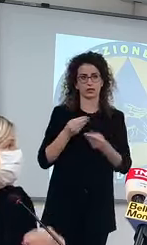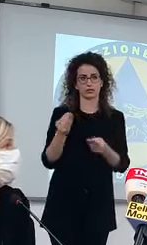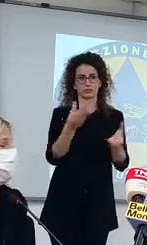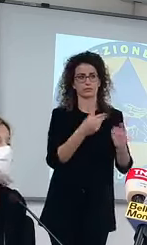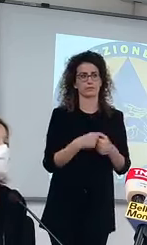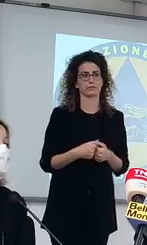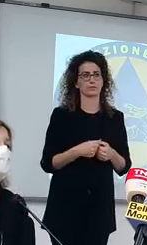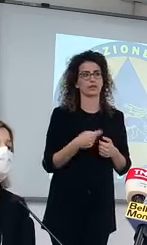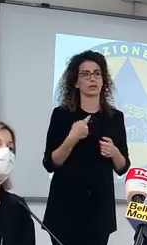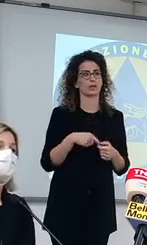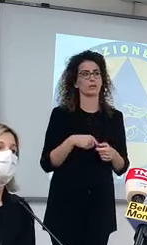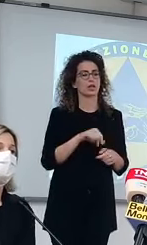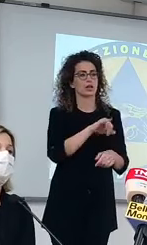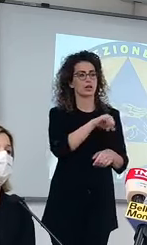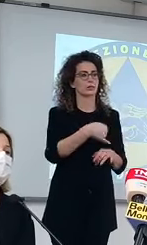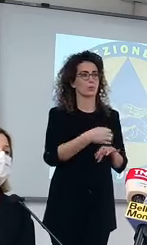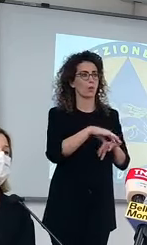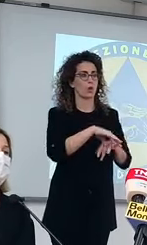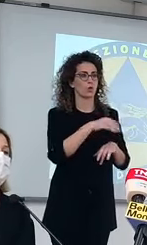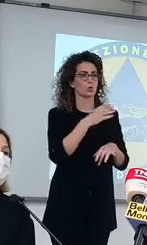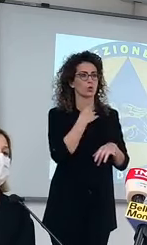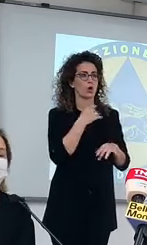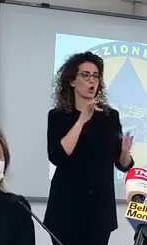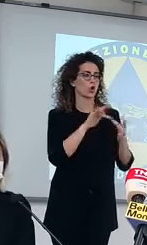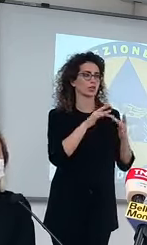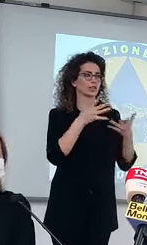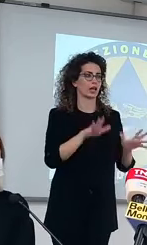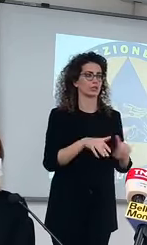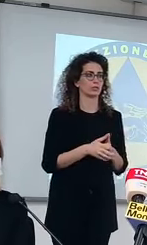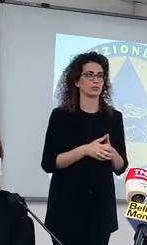Grazie. Il promesso sposo è stato contattato